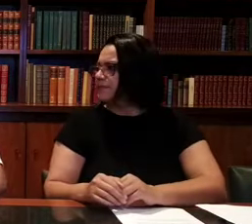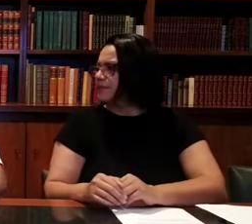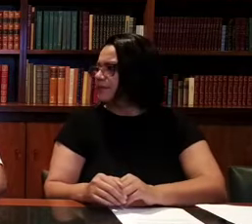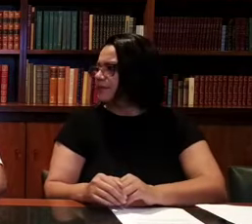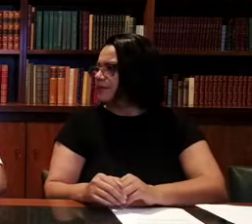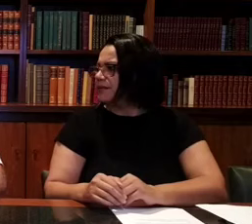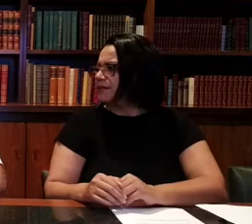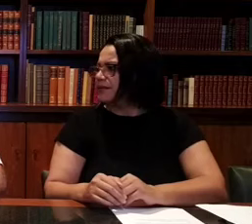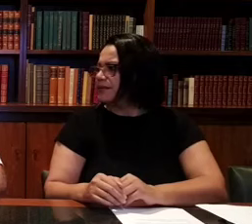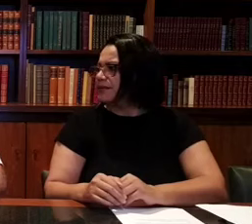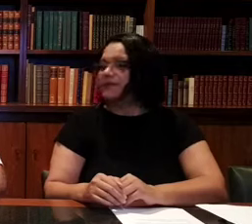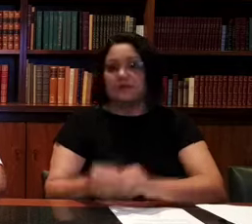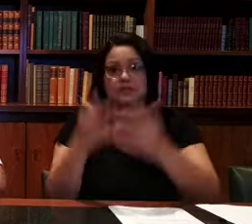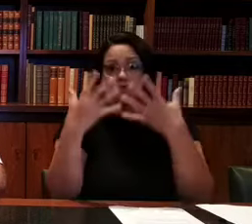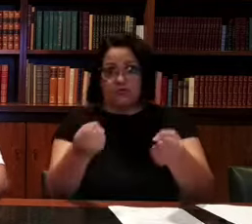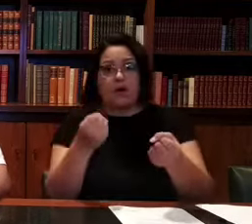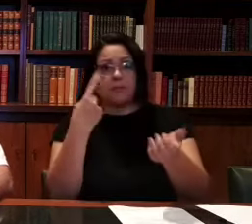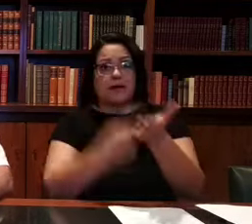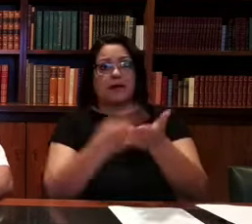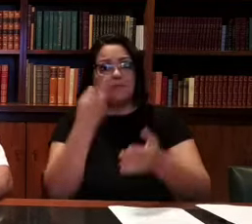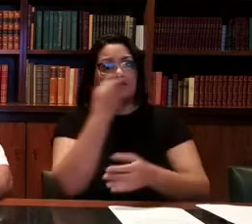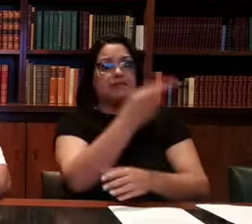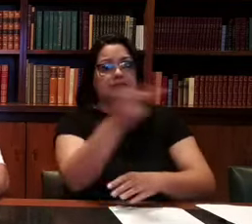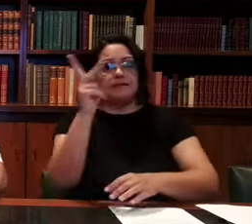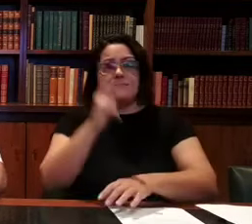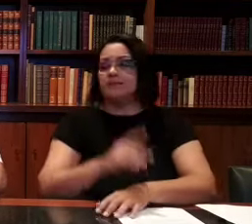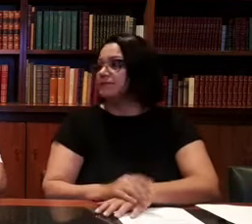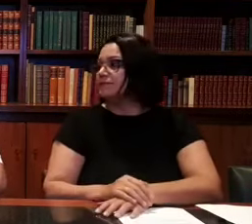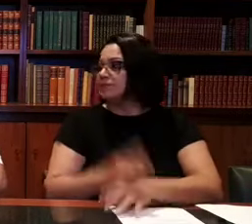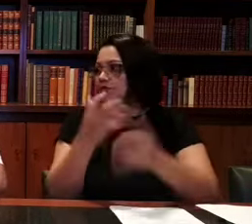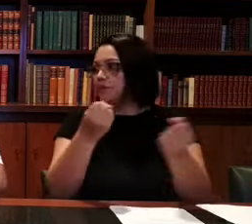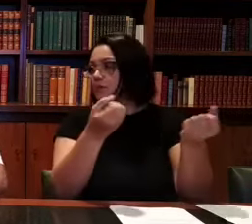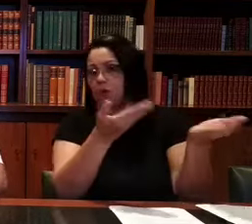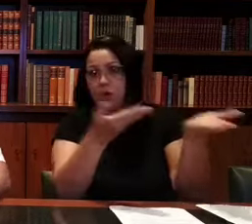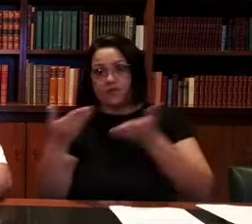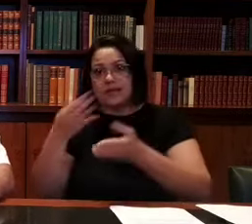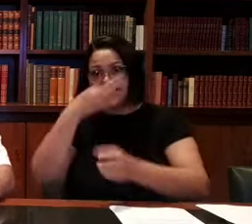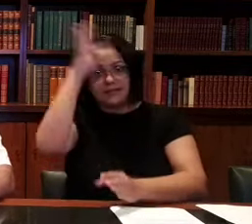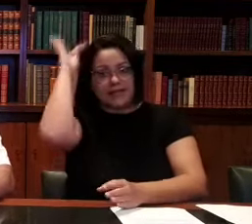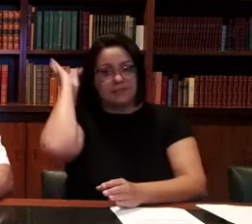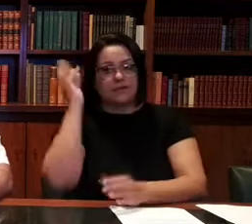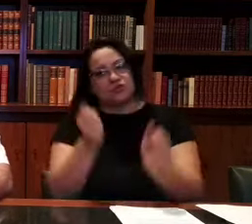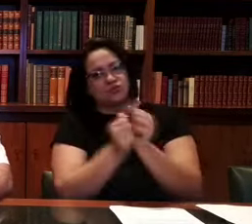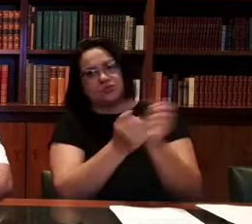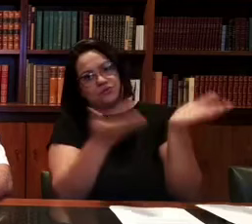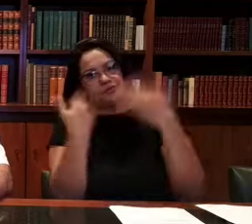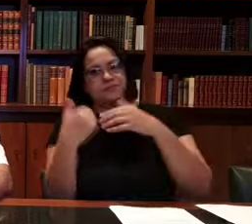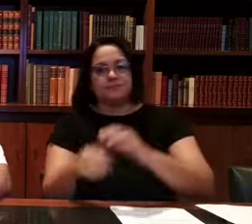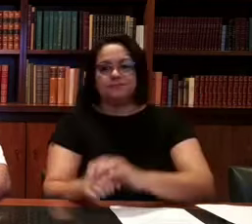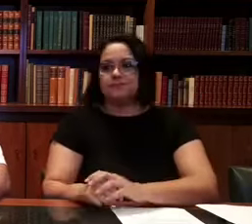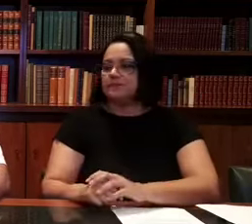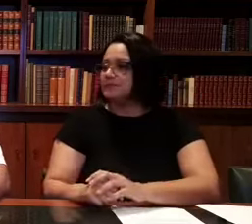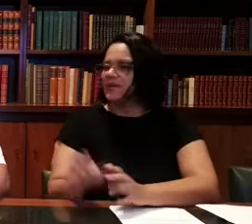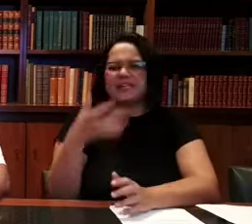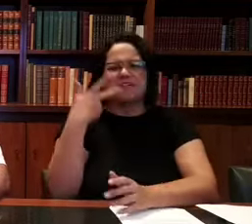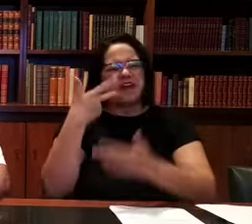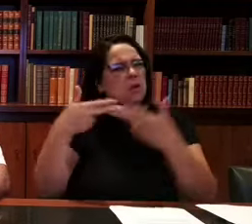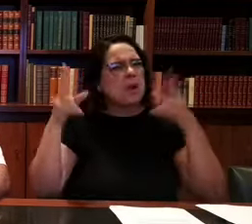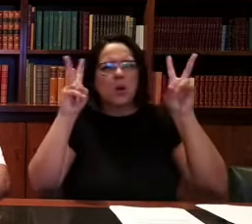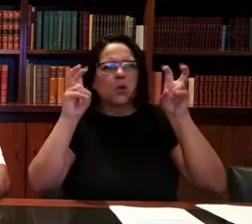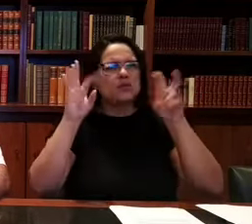E aí vamos visitar o assunto vou lá fazer barulho agora bora para lá eu queria falar ele vai